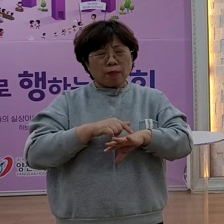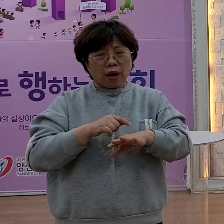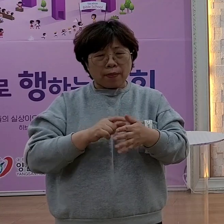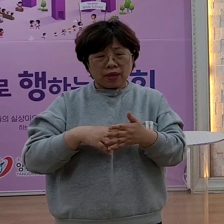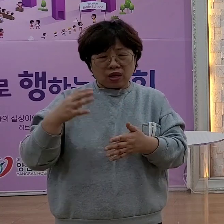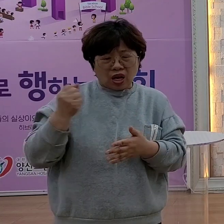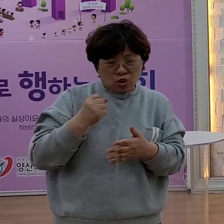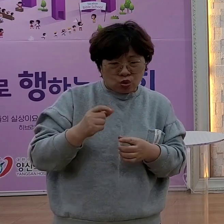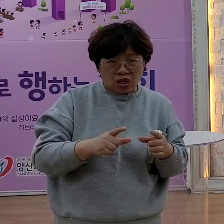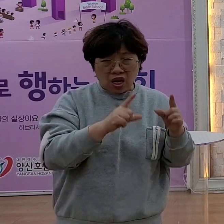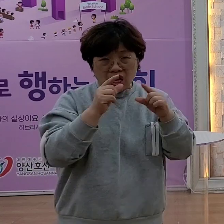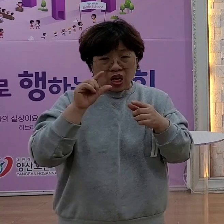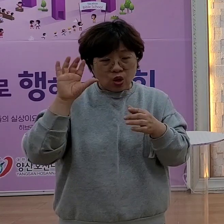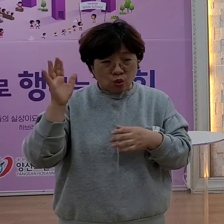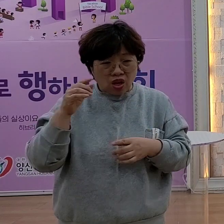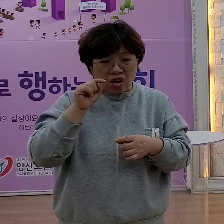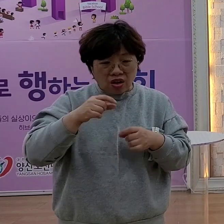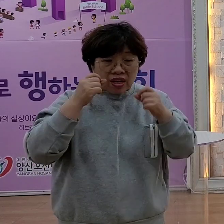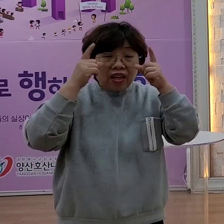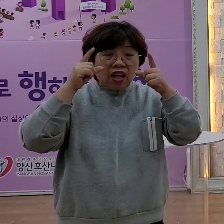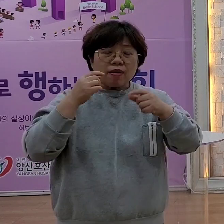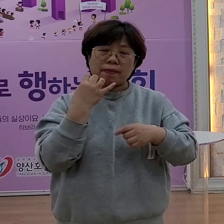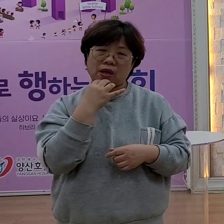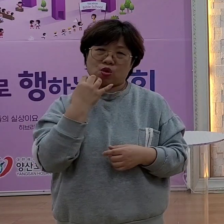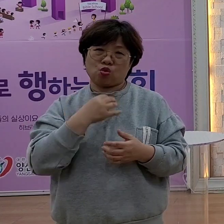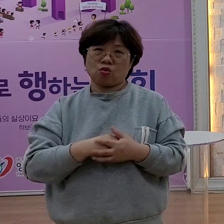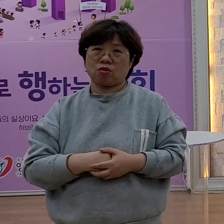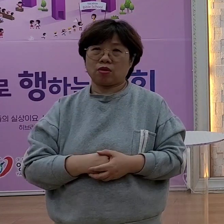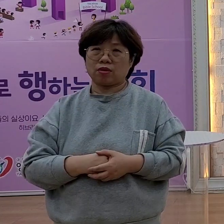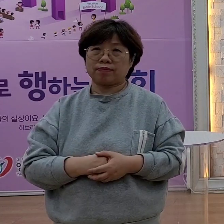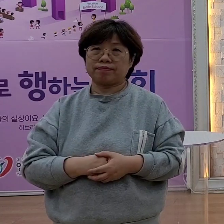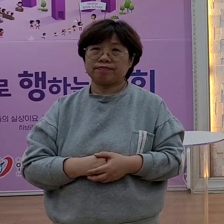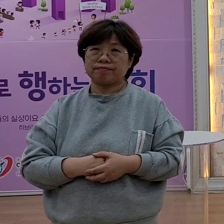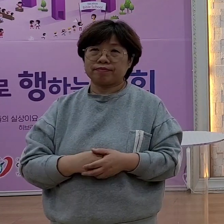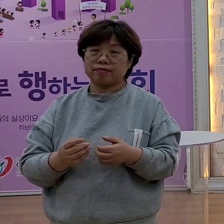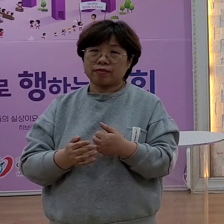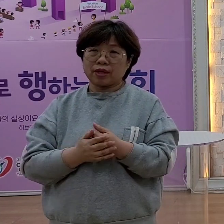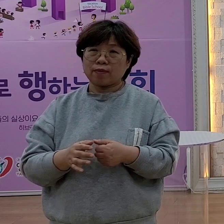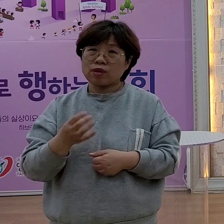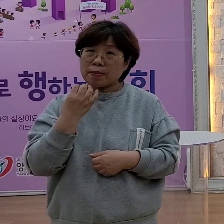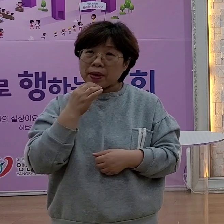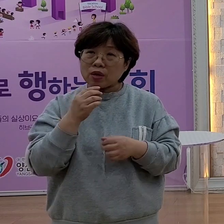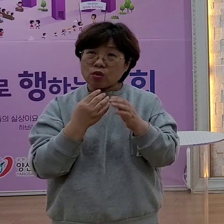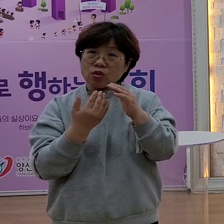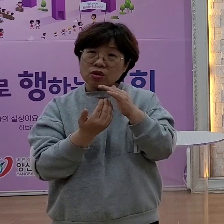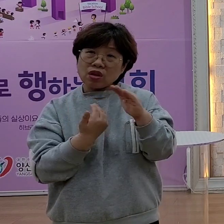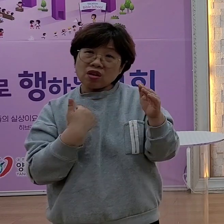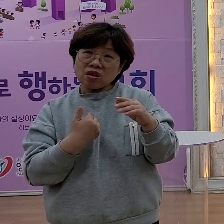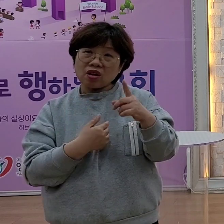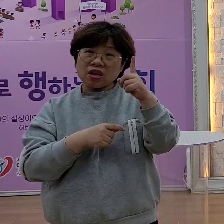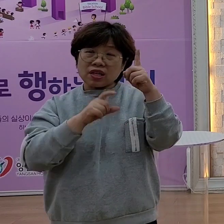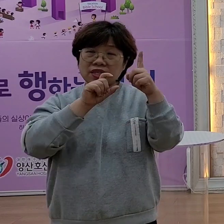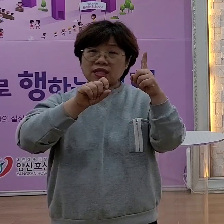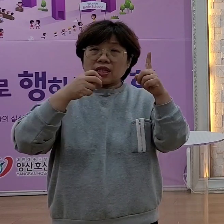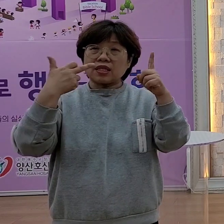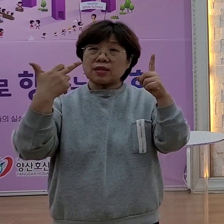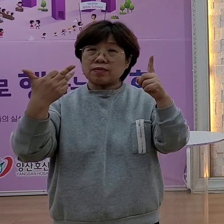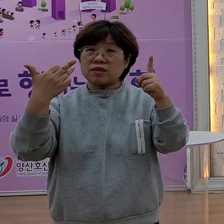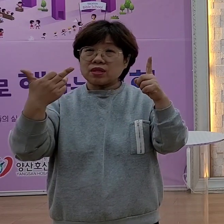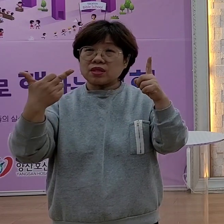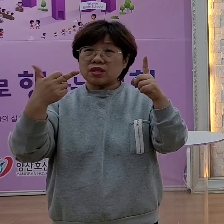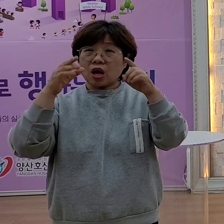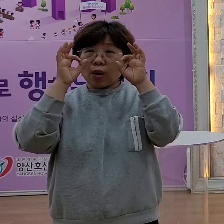것을 깨달았다는 거예요. 그래서 여러분, 이 베드로 전서 1장 17절에 보면 여러분 이런 말씀이